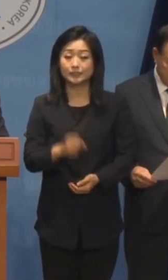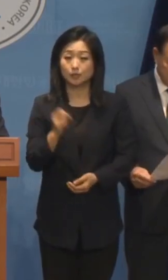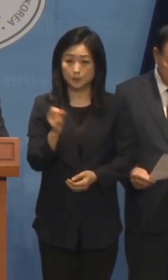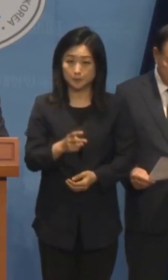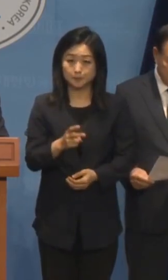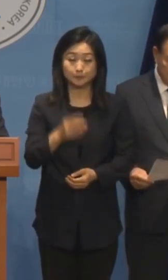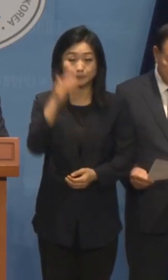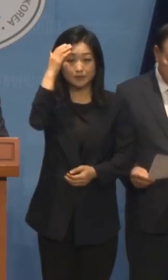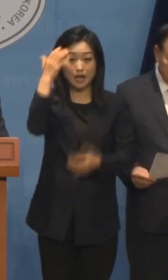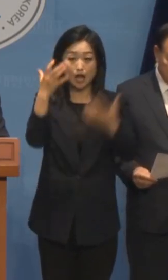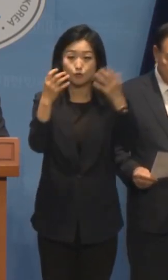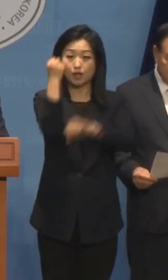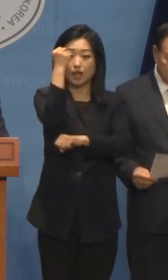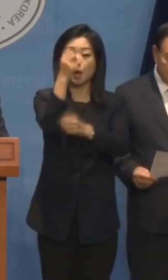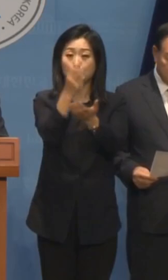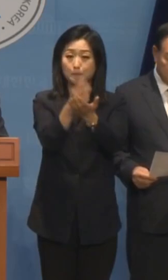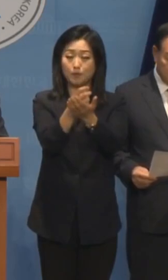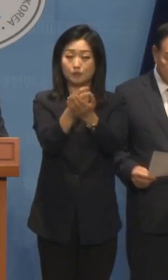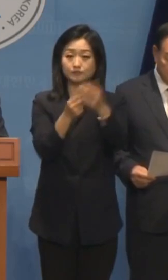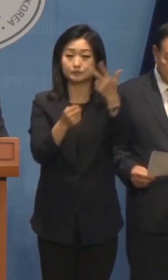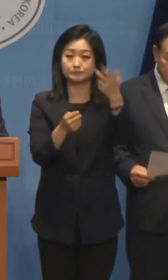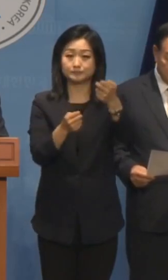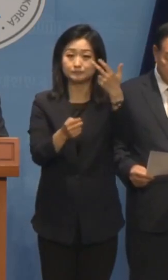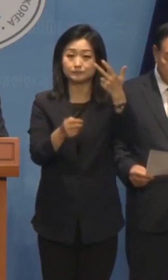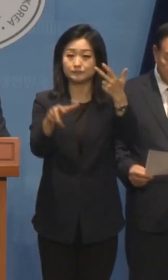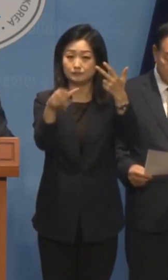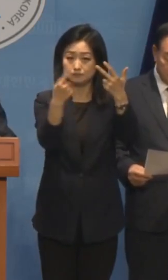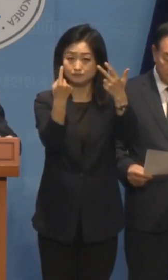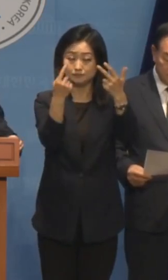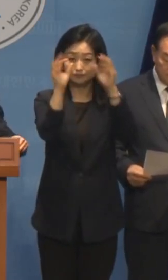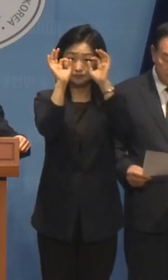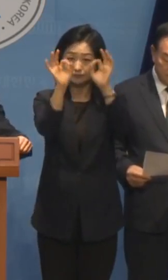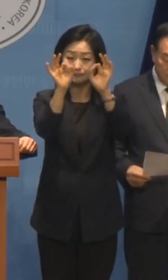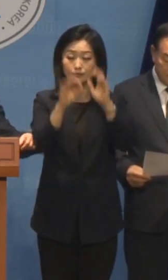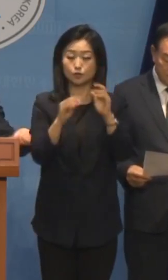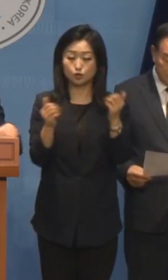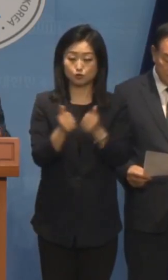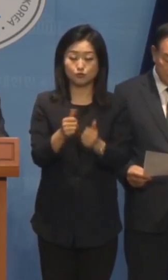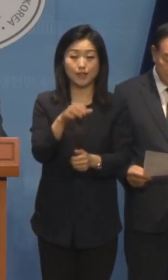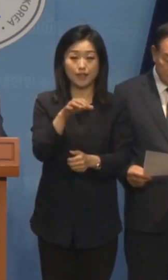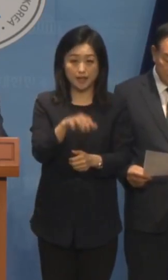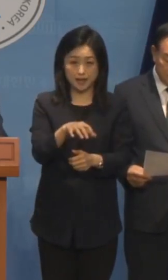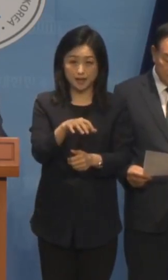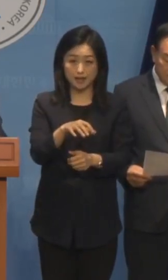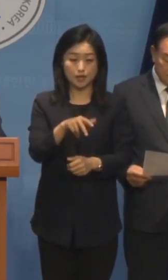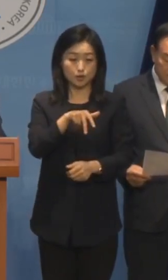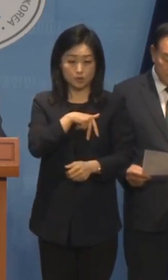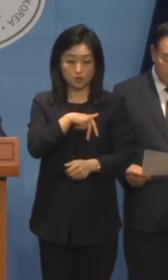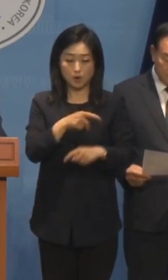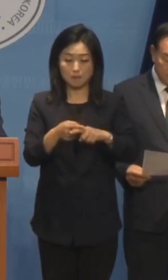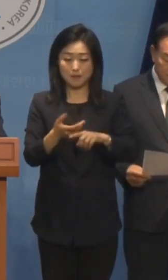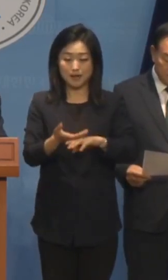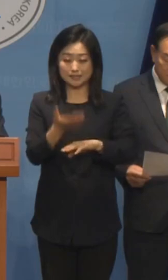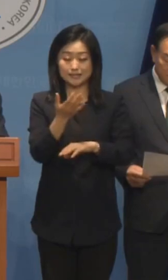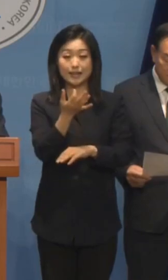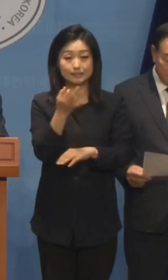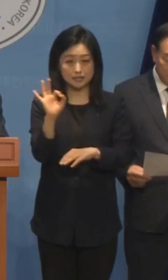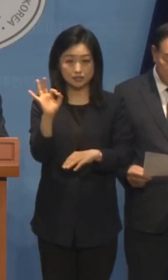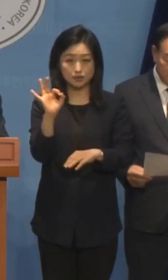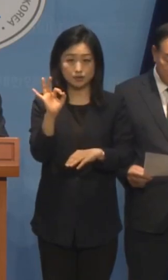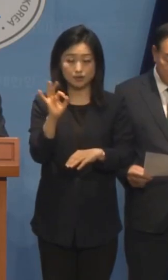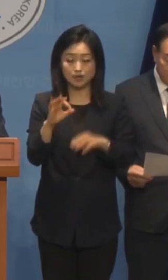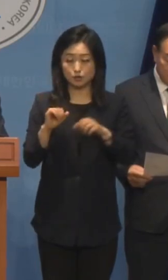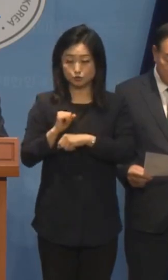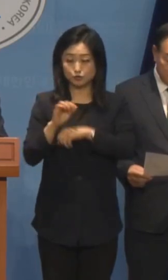더군다나 대한민국 헌법 제77조에 따르면 국회 제적의원 과반수의 찬성으로